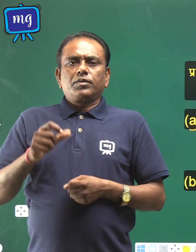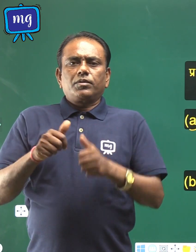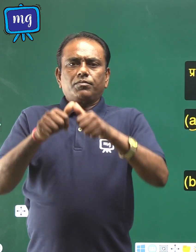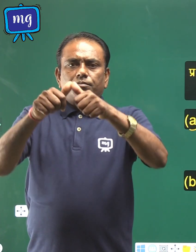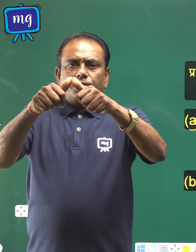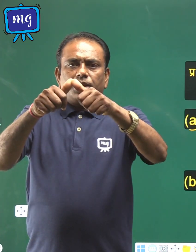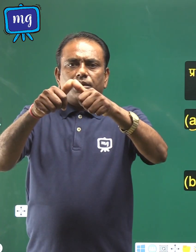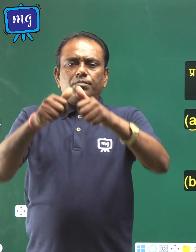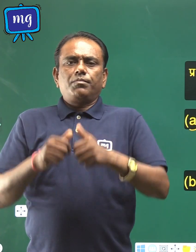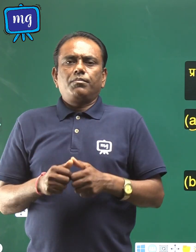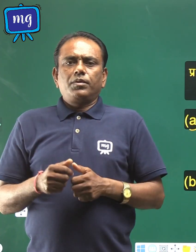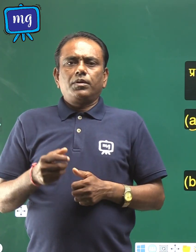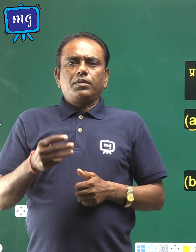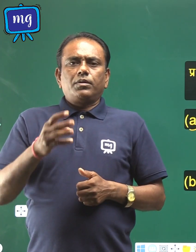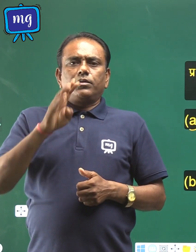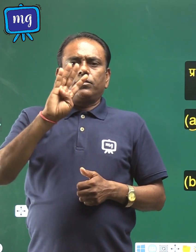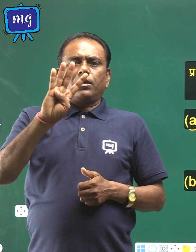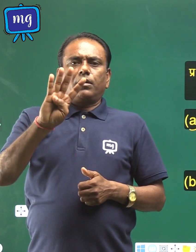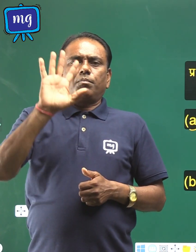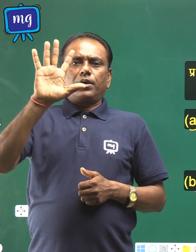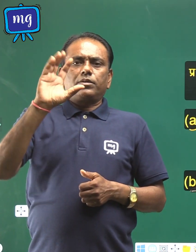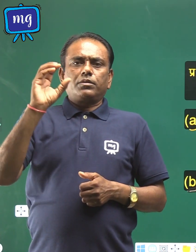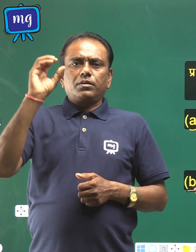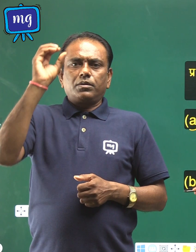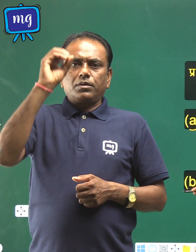ए 45 डिग्री,